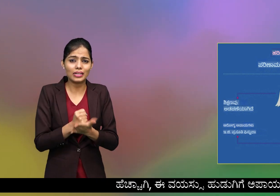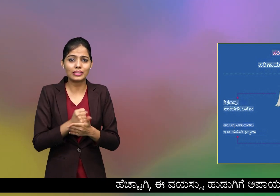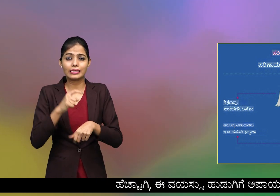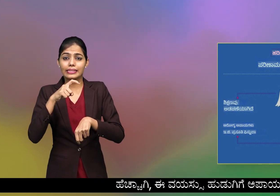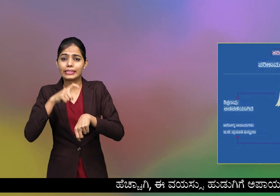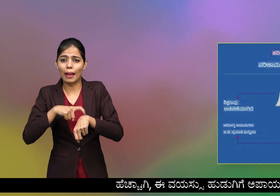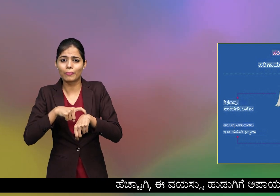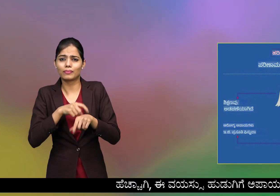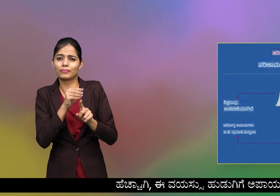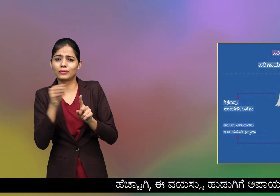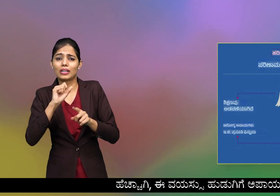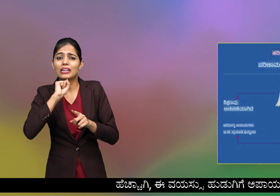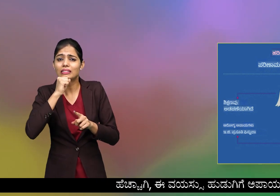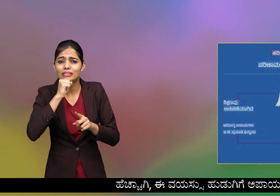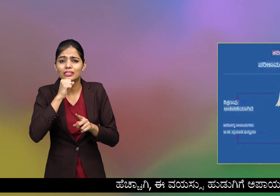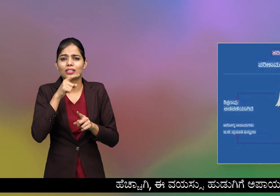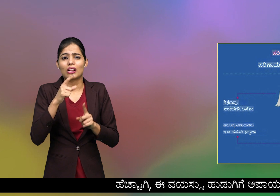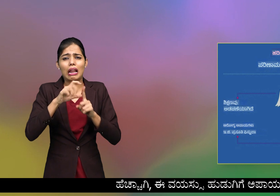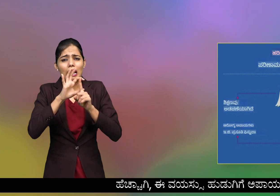ಹೆಚ್ಚಾಗಿ ಈ ವಯಸ್ಸು ಹುಡುಗಿಗೆ ಅಪಾಯಕಾರಿ.